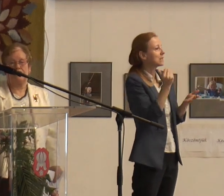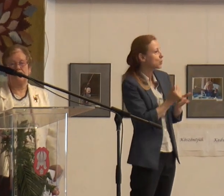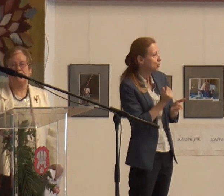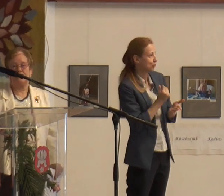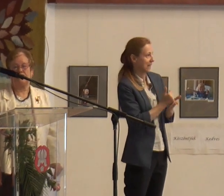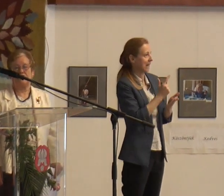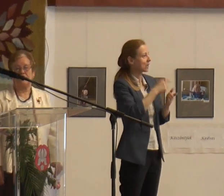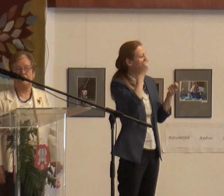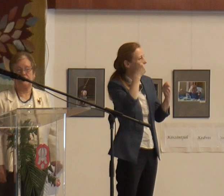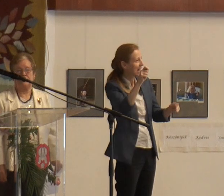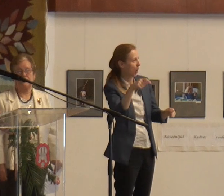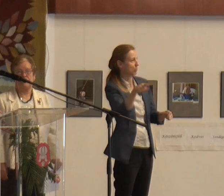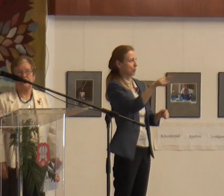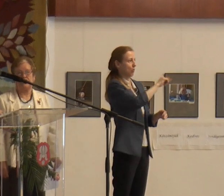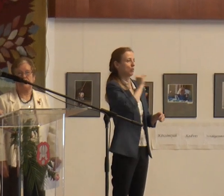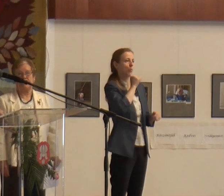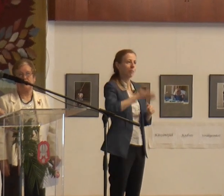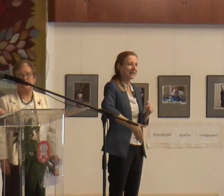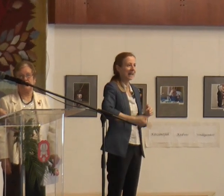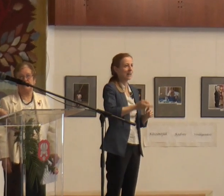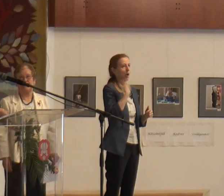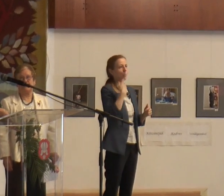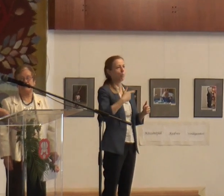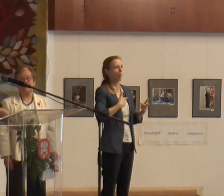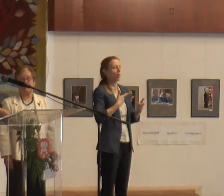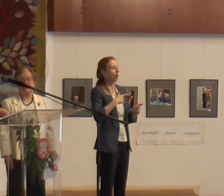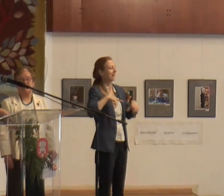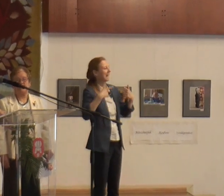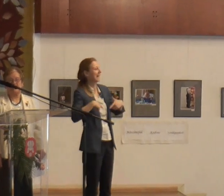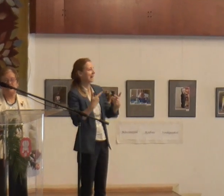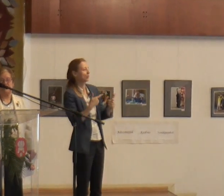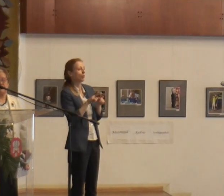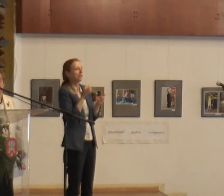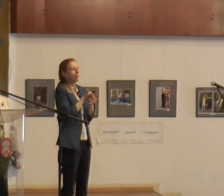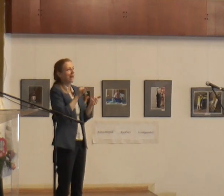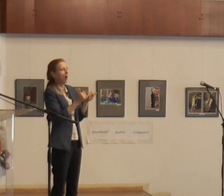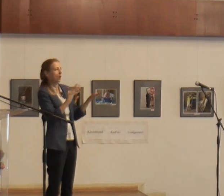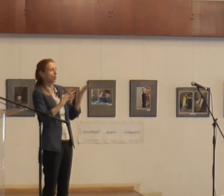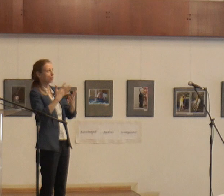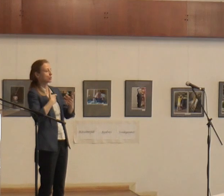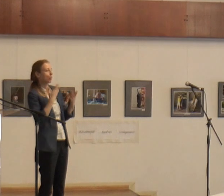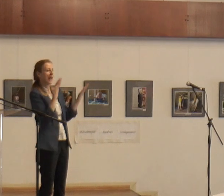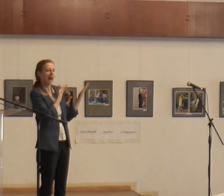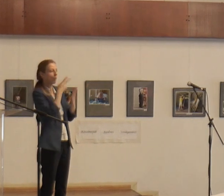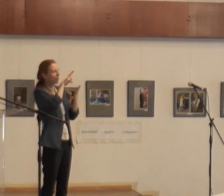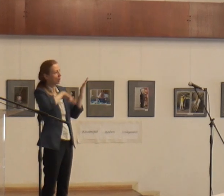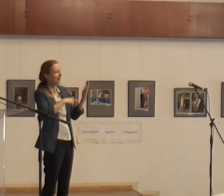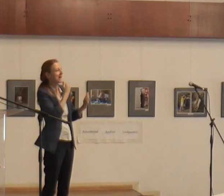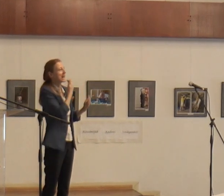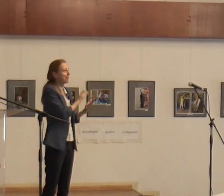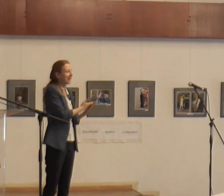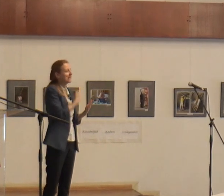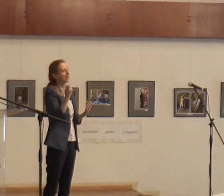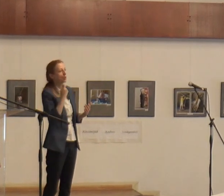kicsit kikapcsolódjuk a mindennapoktól, bearagozzuk az életünket azzal, hogy elolvasunk